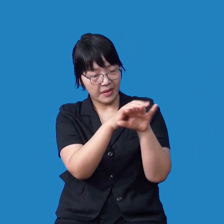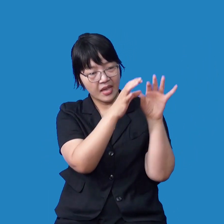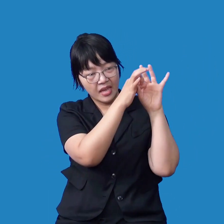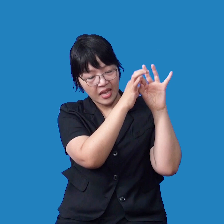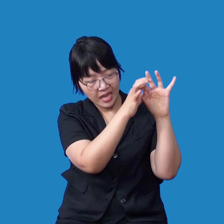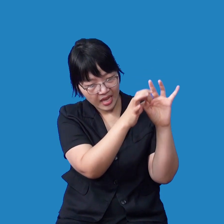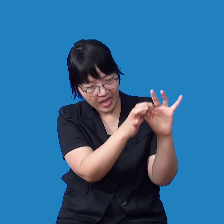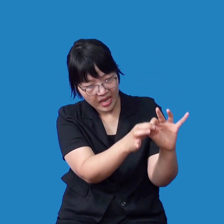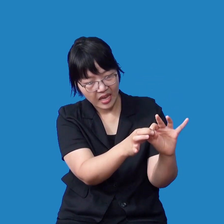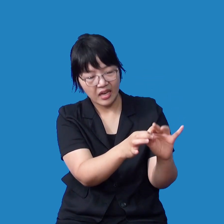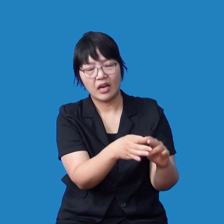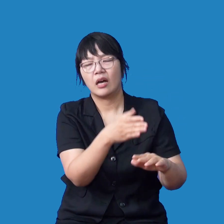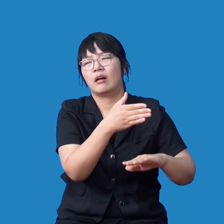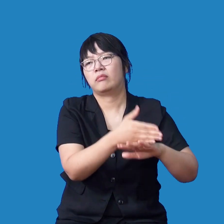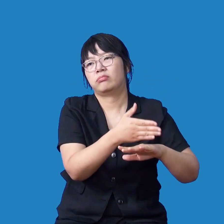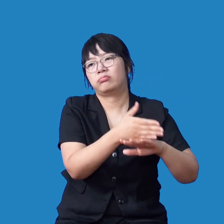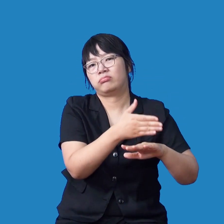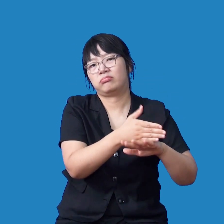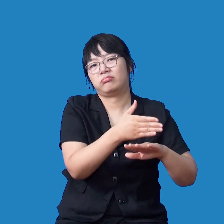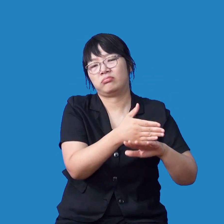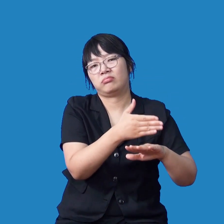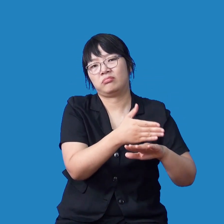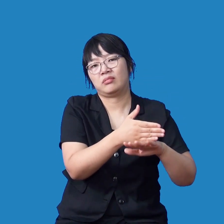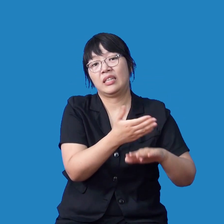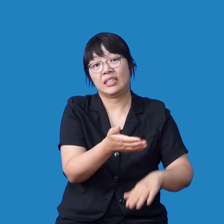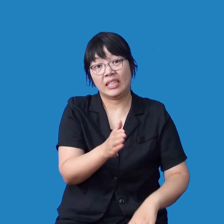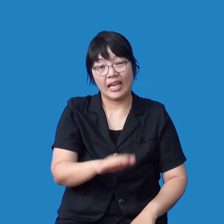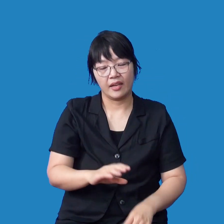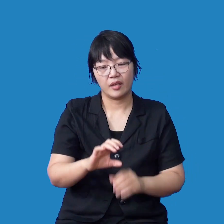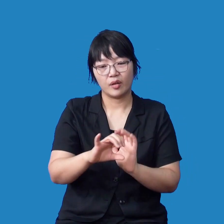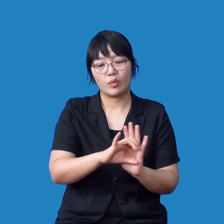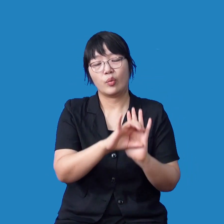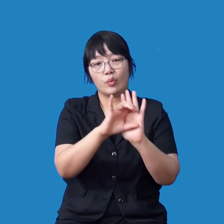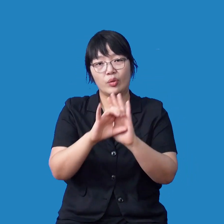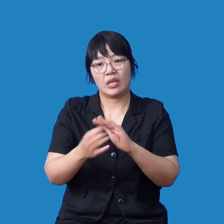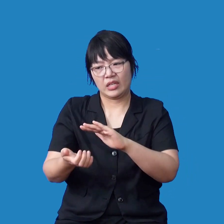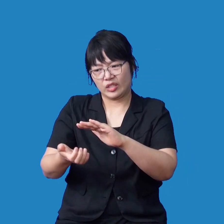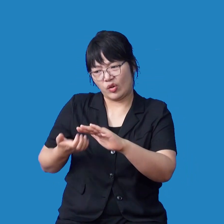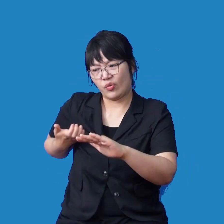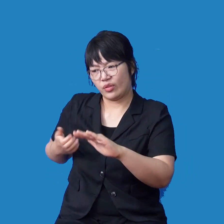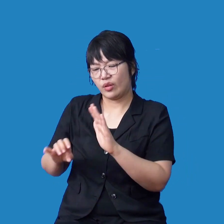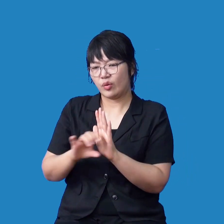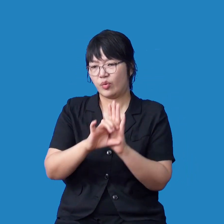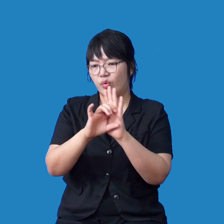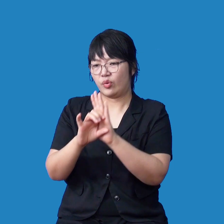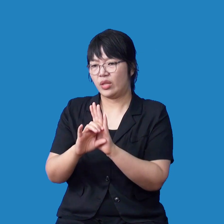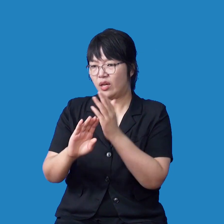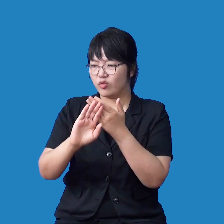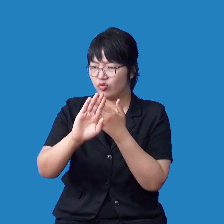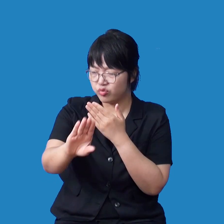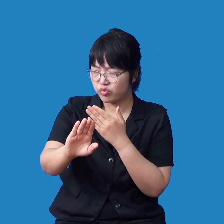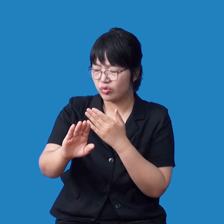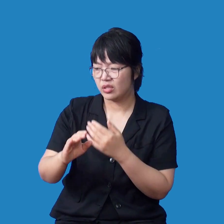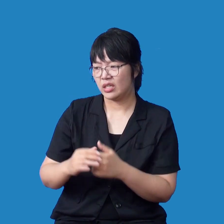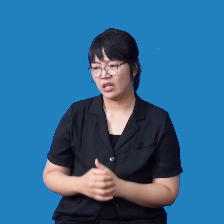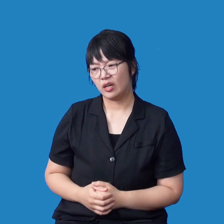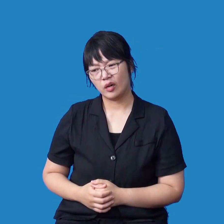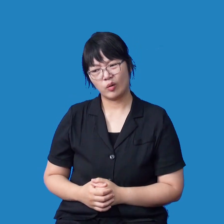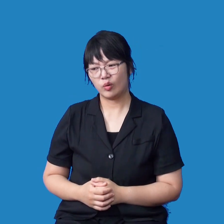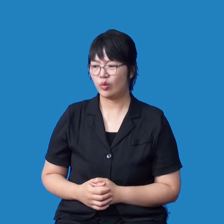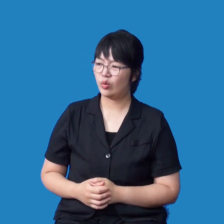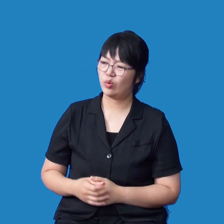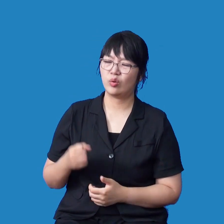일입니다. 그러나 과거 코로나 이전에 교회 공동체로 함께 모였을 때 회중이